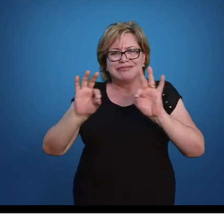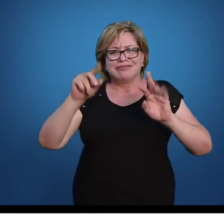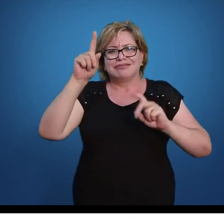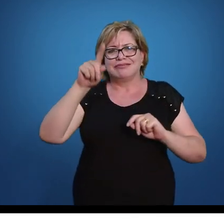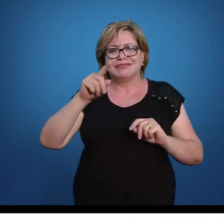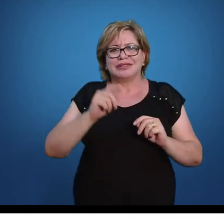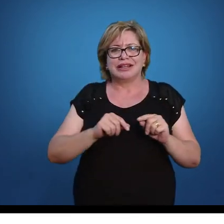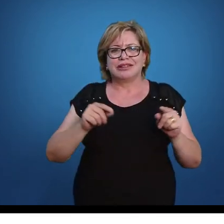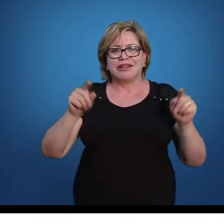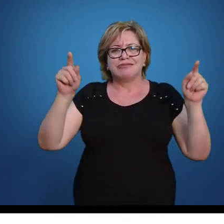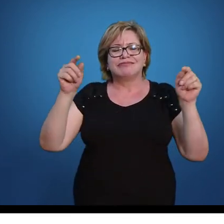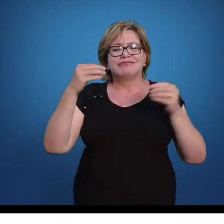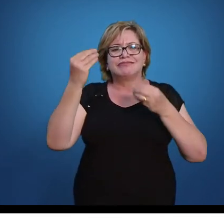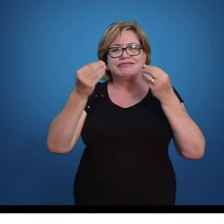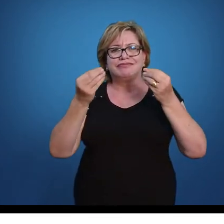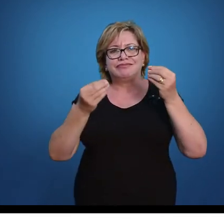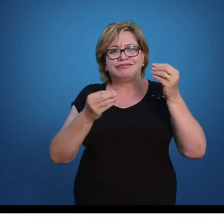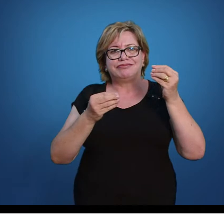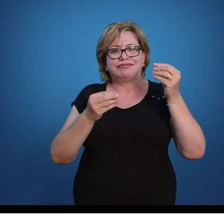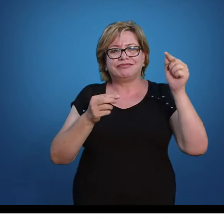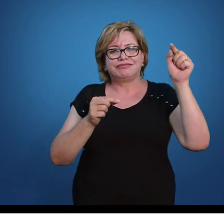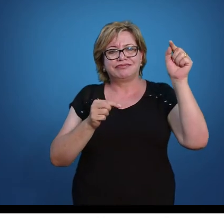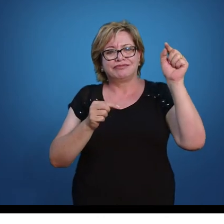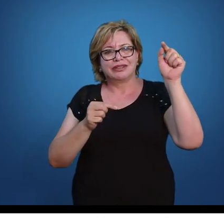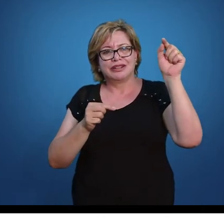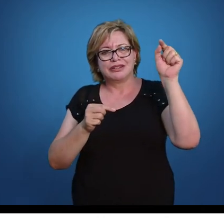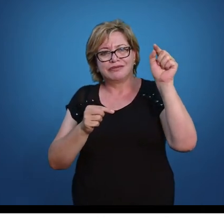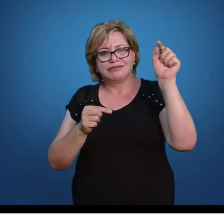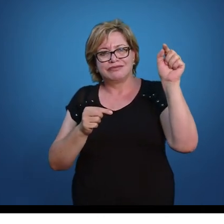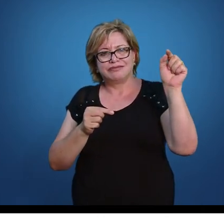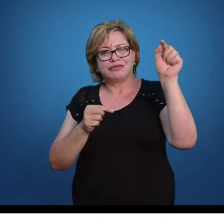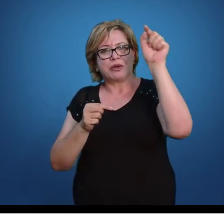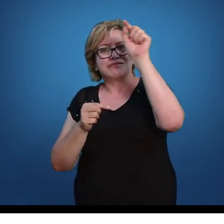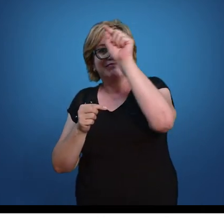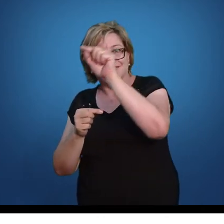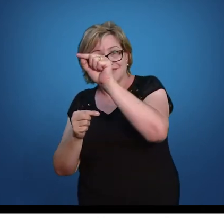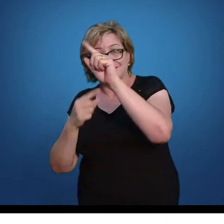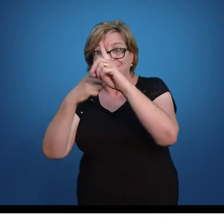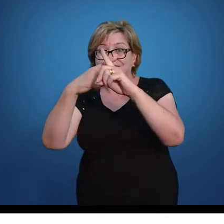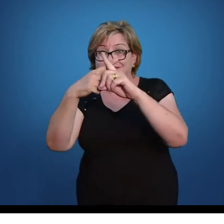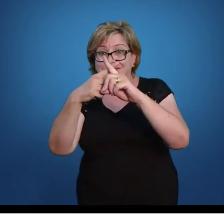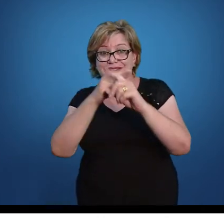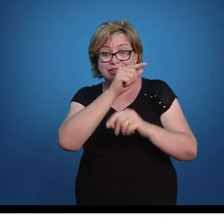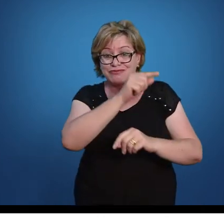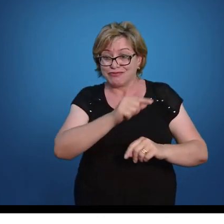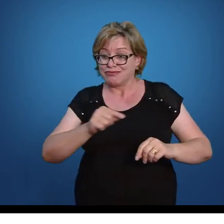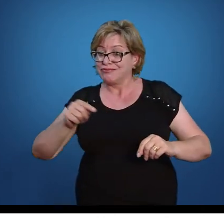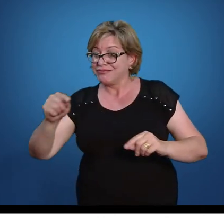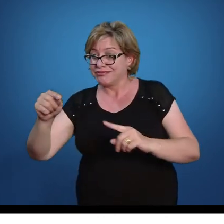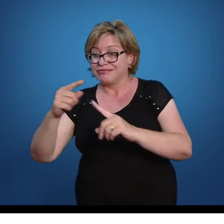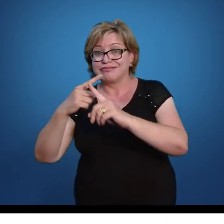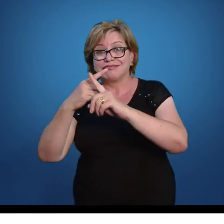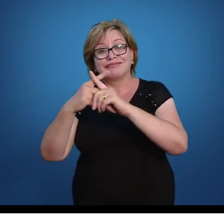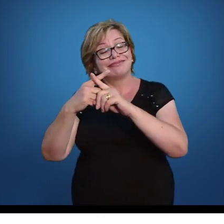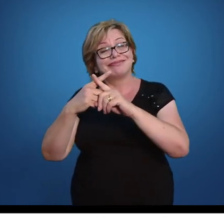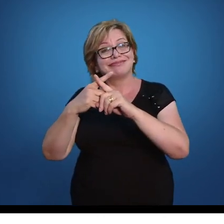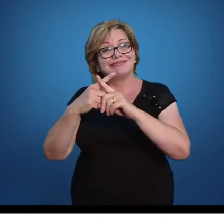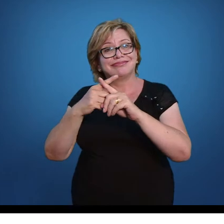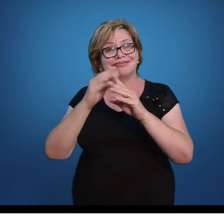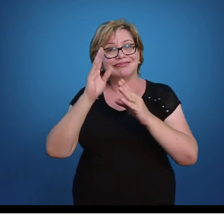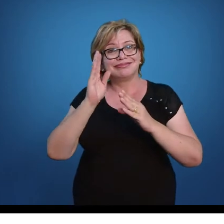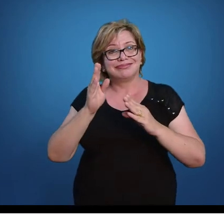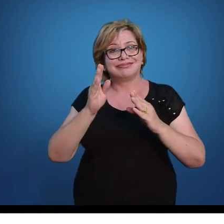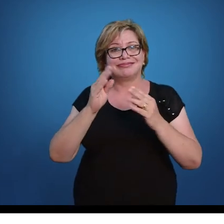mesmo. Basta eu multiplicar numerador com numerador, e denominador com denominador. E